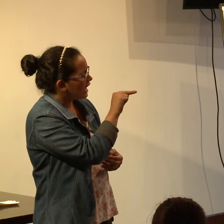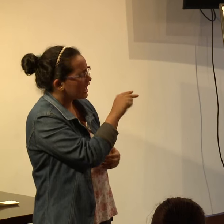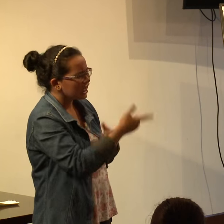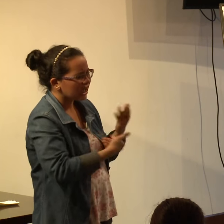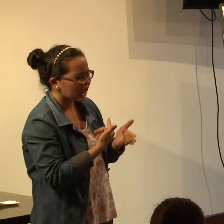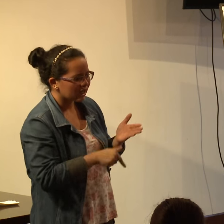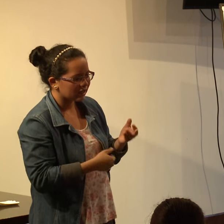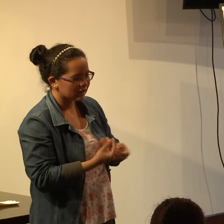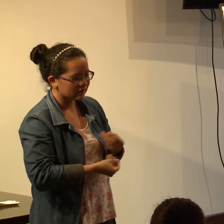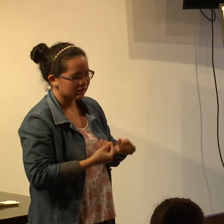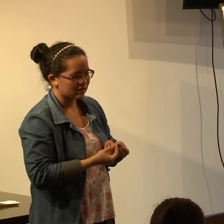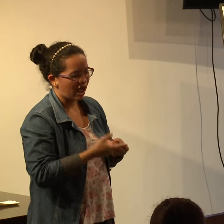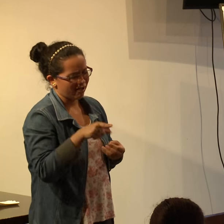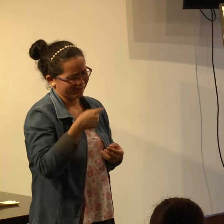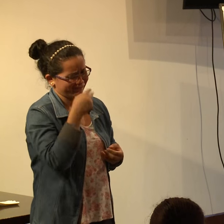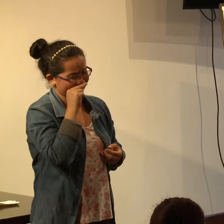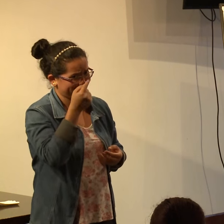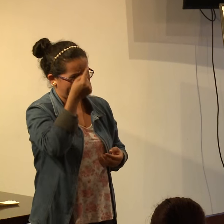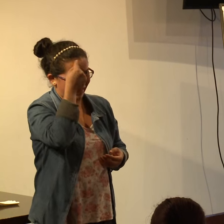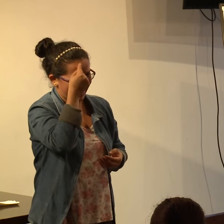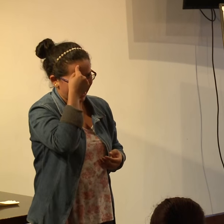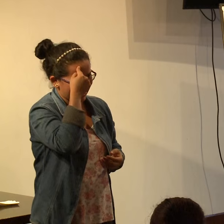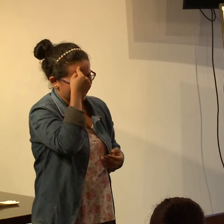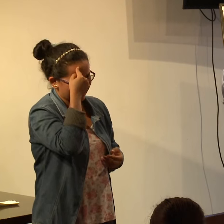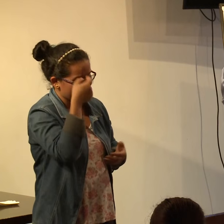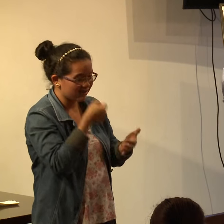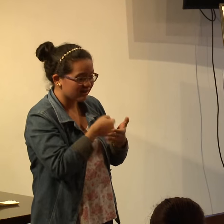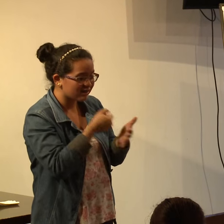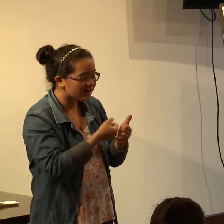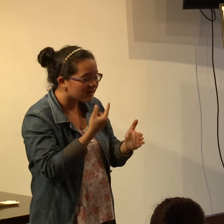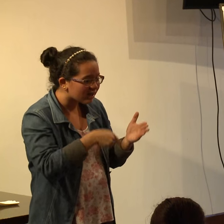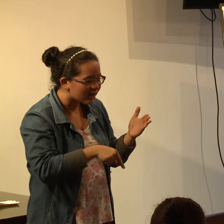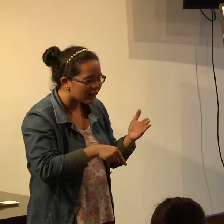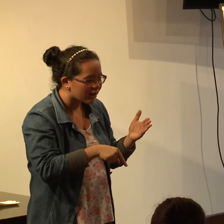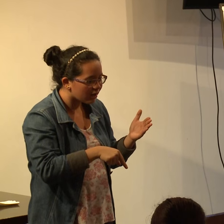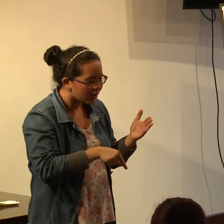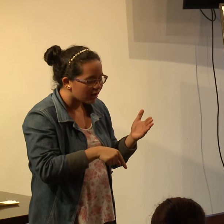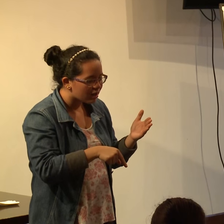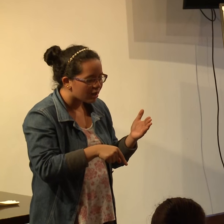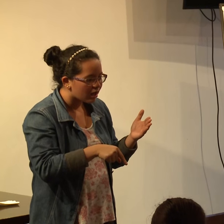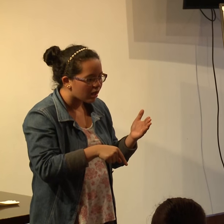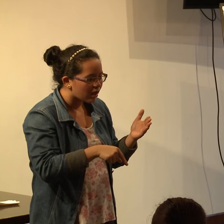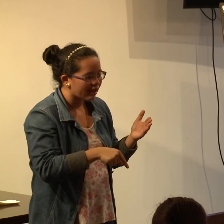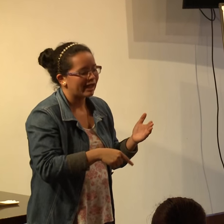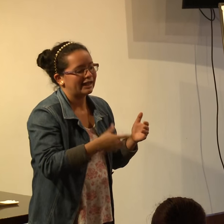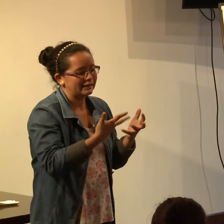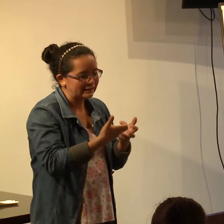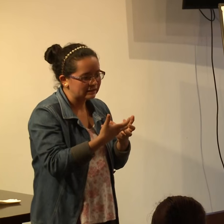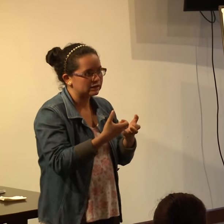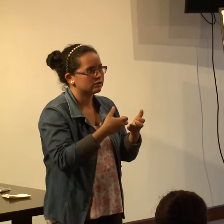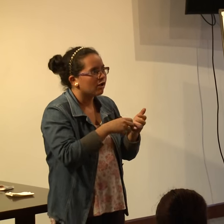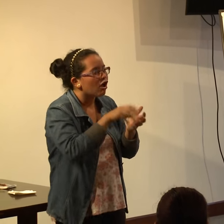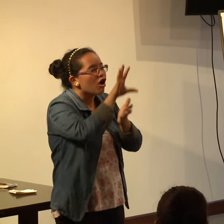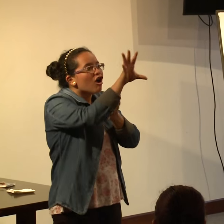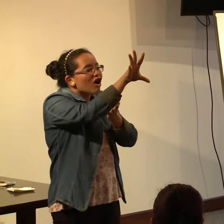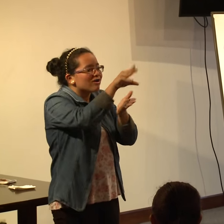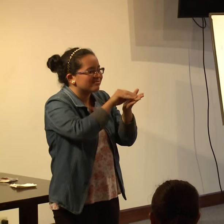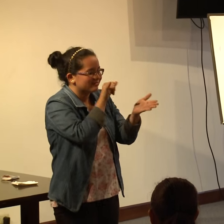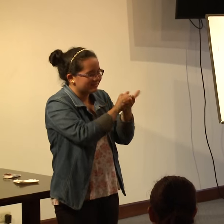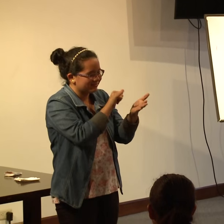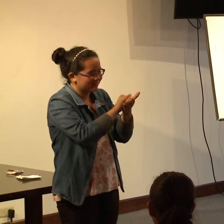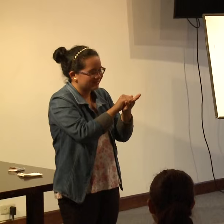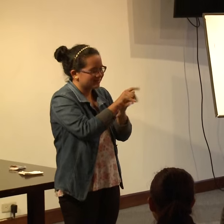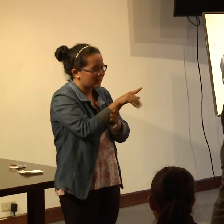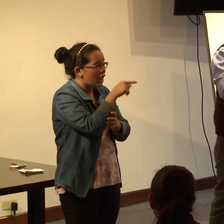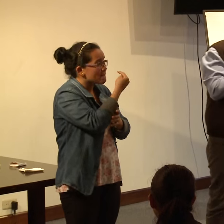momento? Pues los niños son muy inteligentes, y lo que va a intentar hacer el niño es luego hacer que todas las cosas se parezcan a lo que el